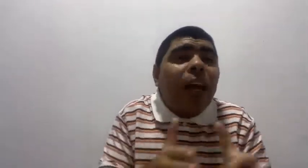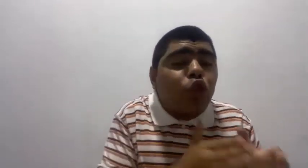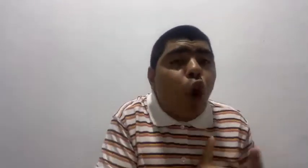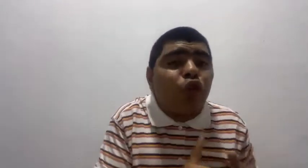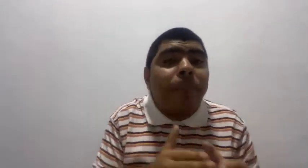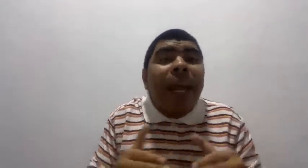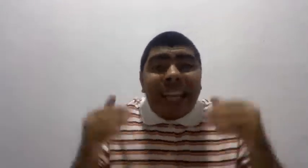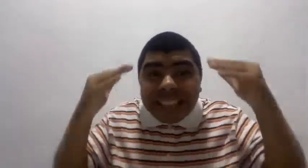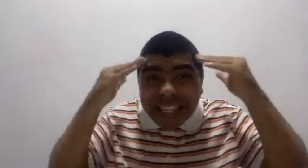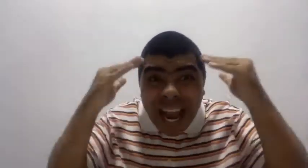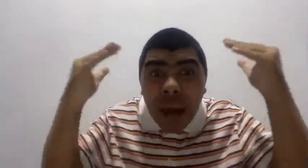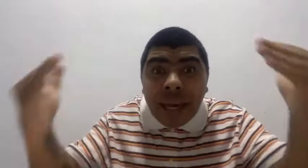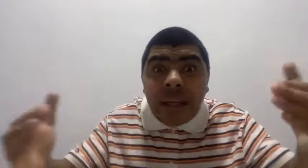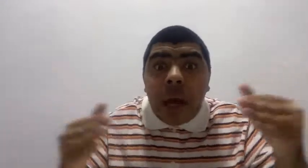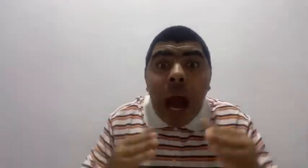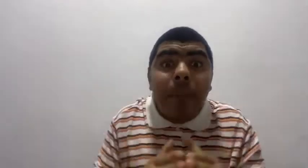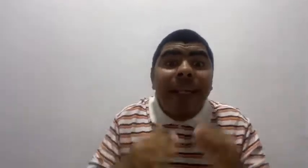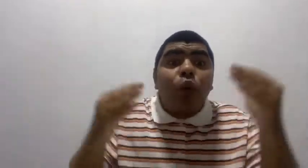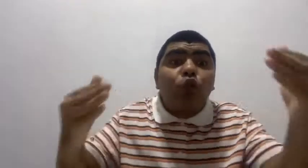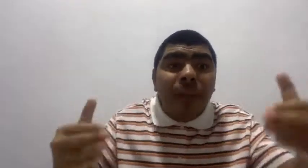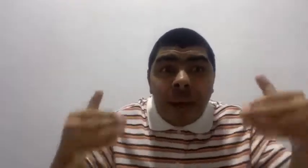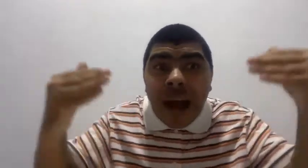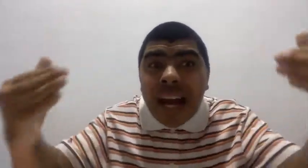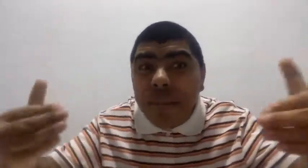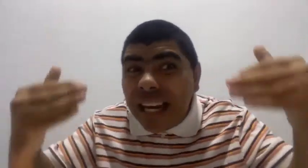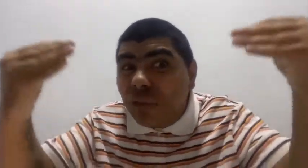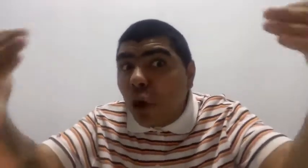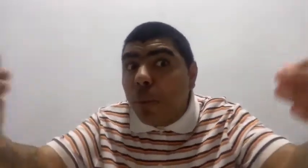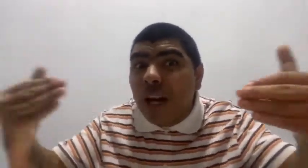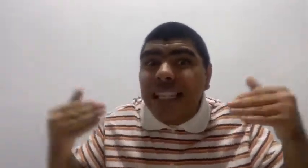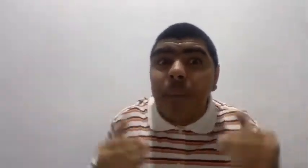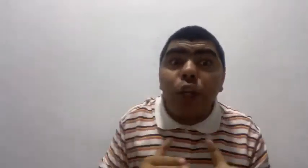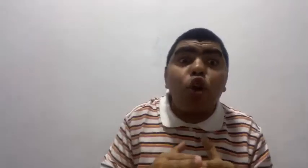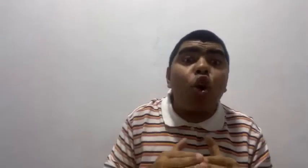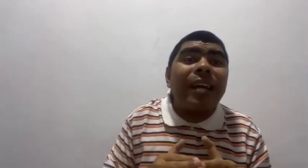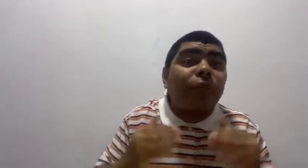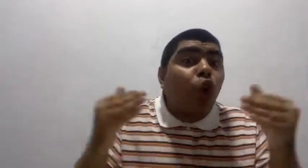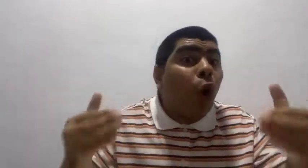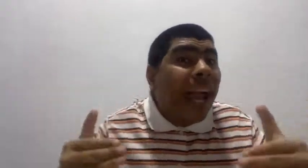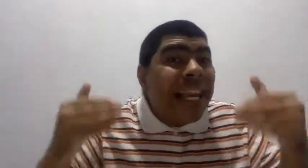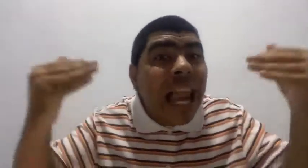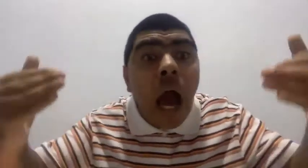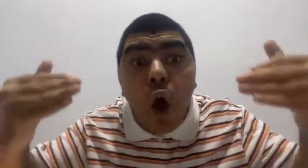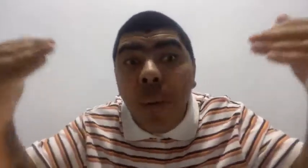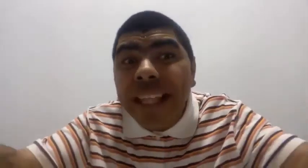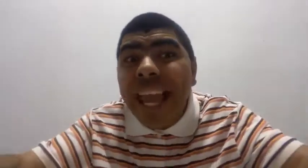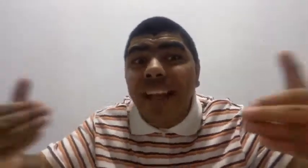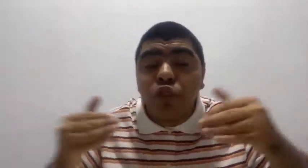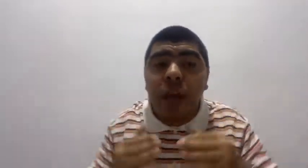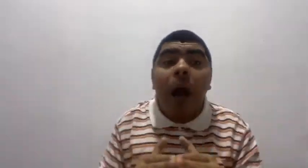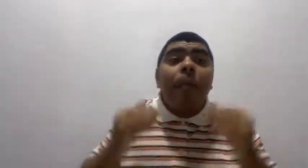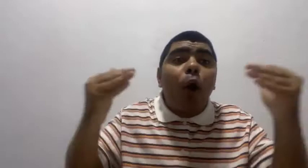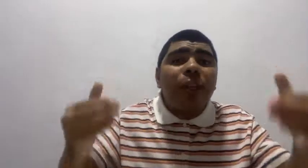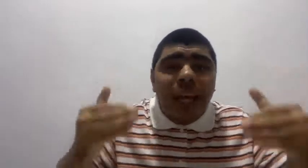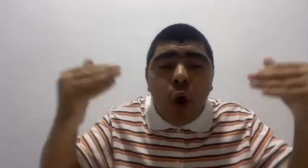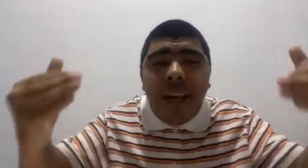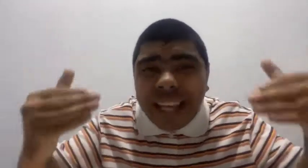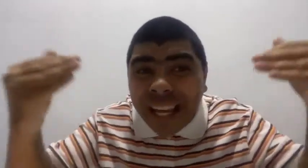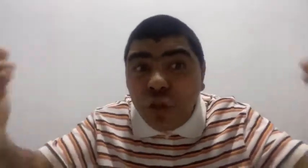las cosas que te deja ver, amén, que usted va caminando por el camino correcto es la obediencia, porque la obediencia